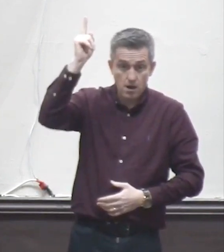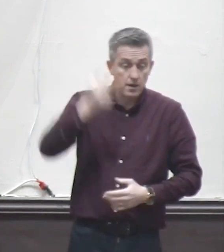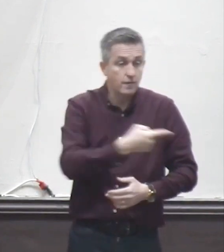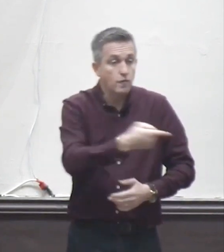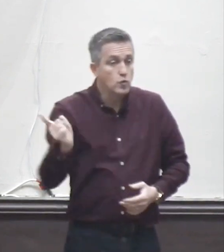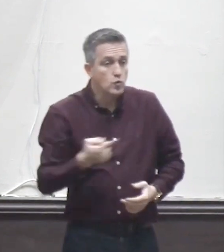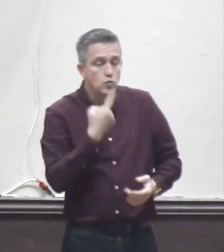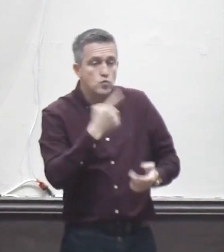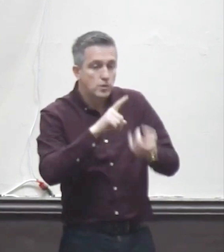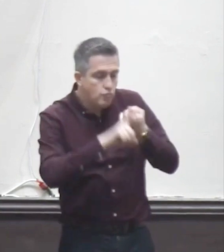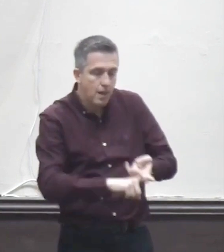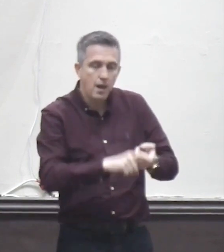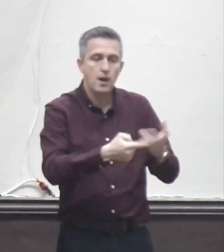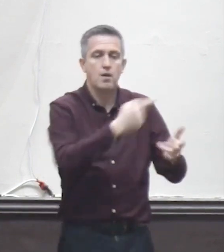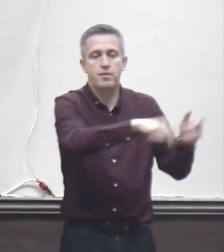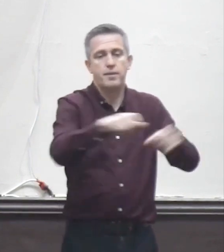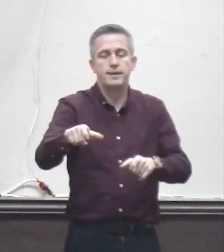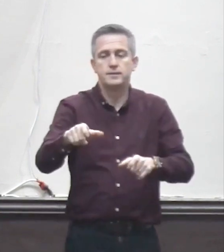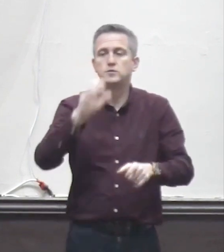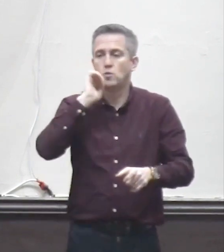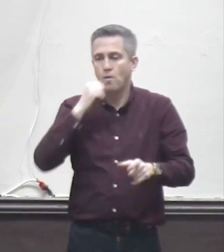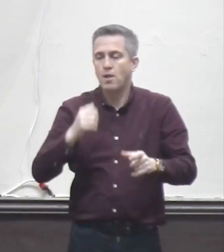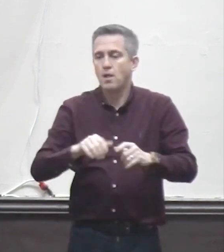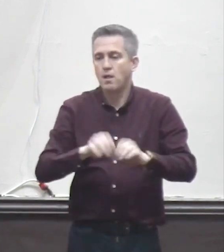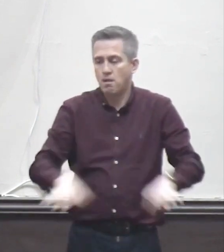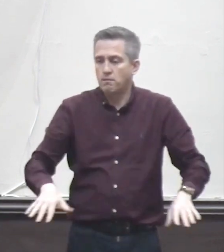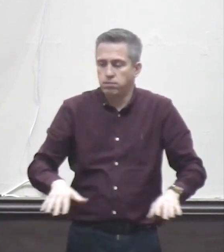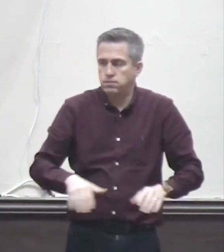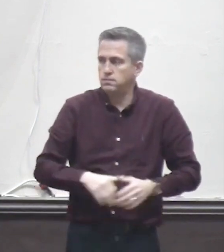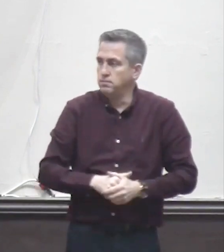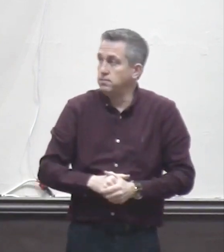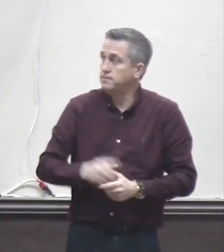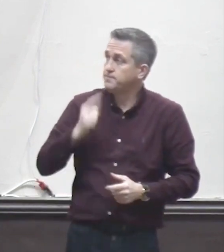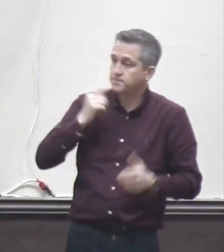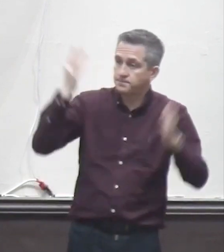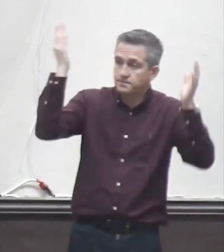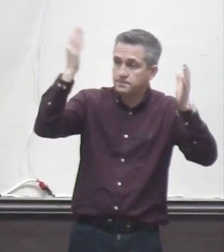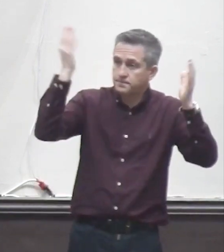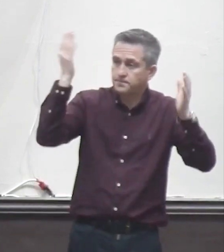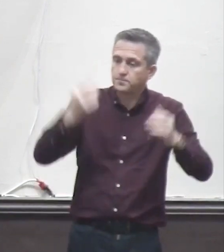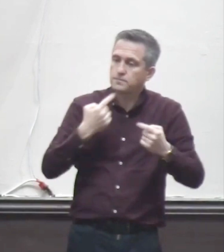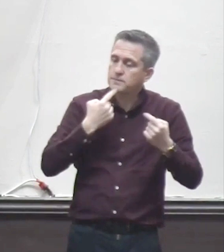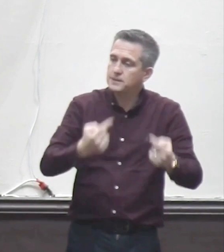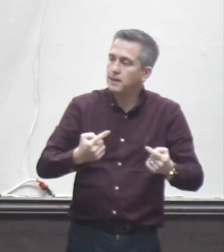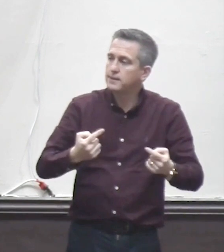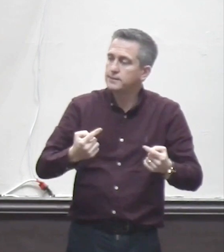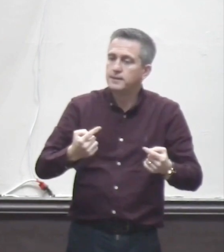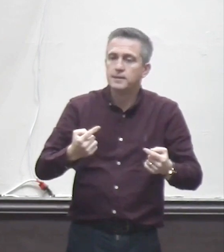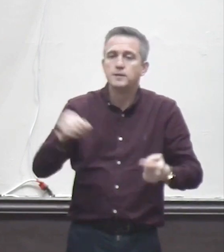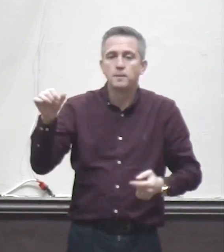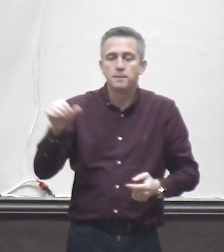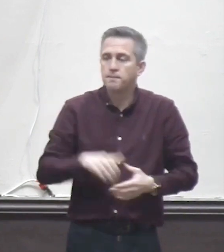extreme. And the Prophet sallallahu alayhi wa sallam, he says, أَلَا إِنَّ اللَّهَ يَنْهَاكُمْ أَن